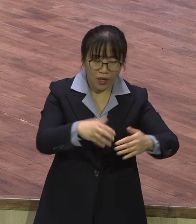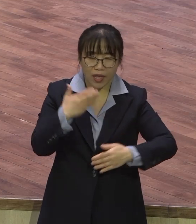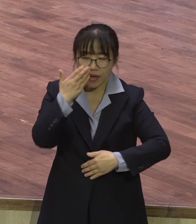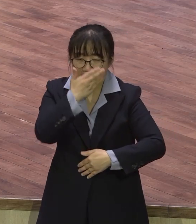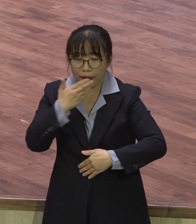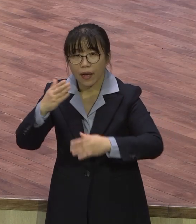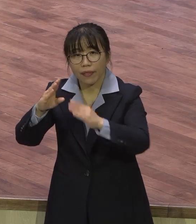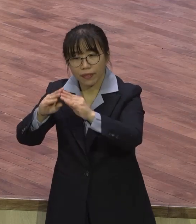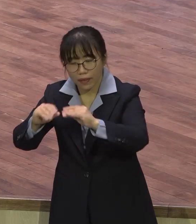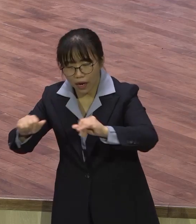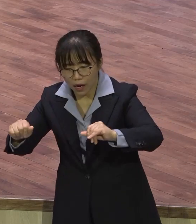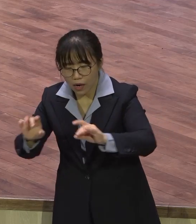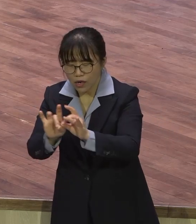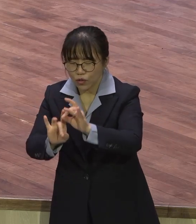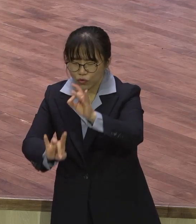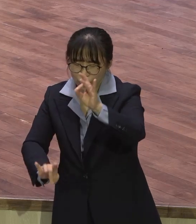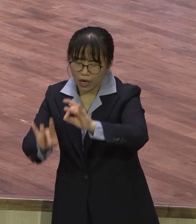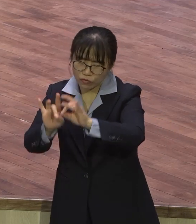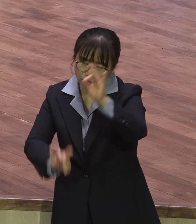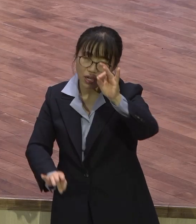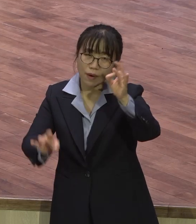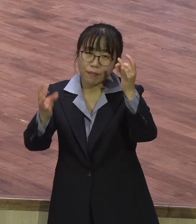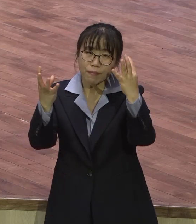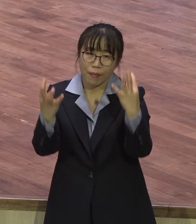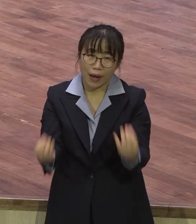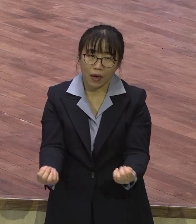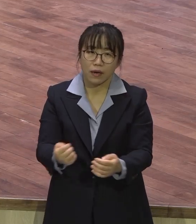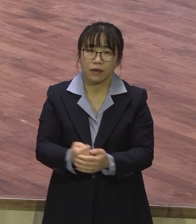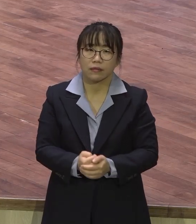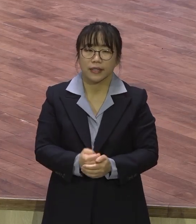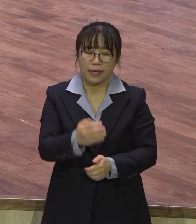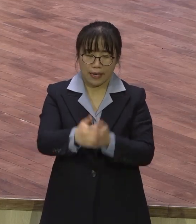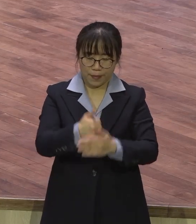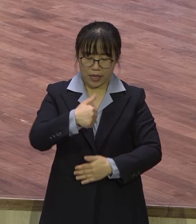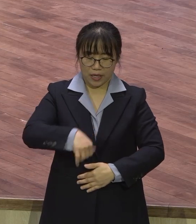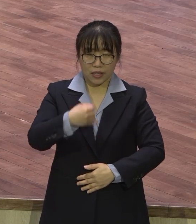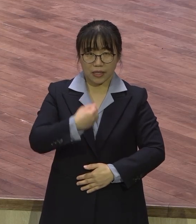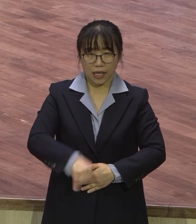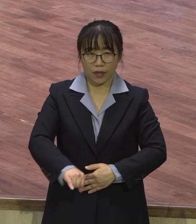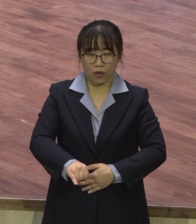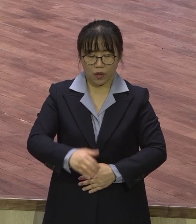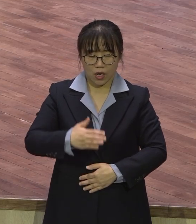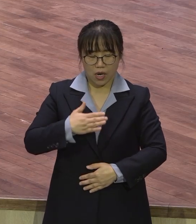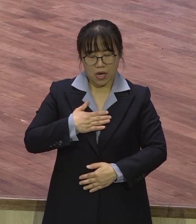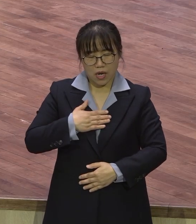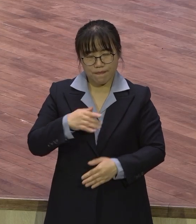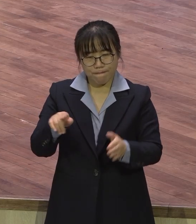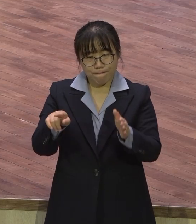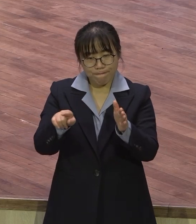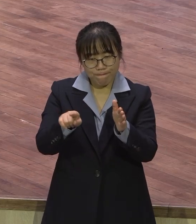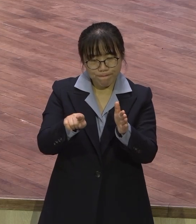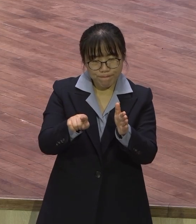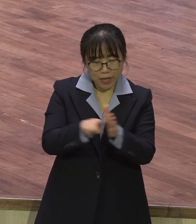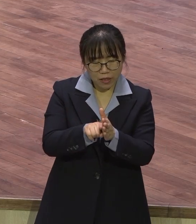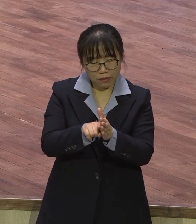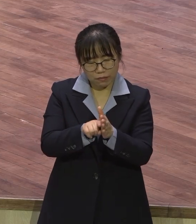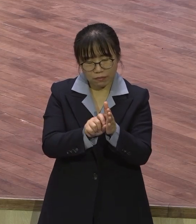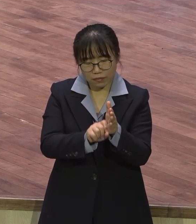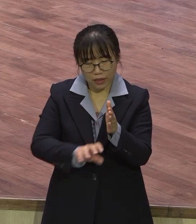우상이 많았단 말이죠 하나님의 자녀가 영적인 순수성을 잃지 않도록 홍해를